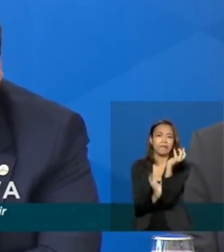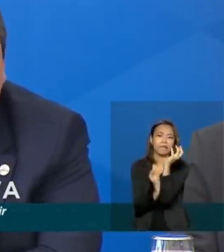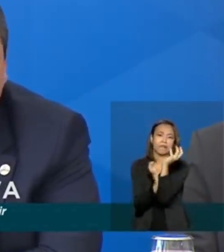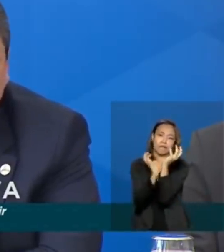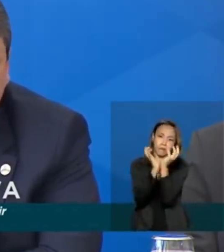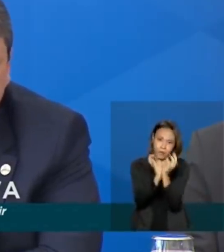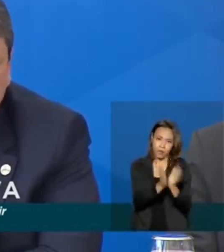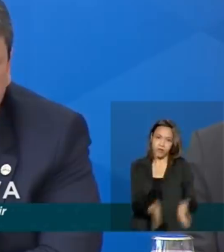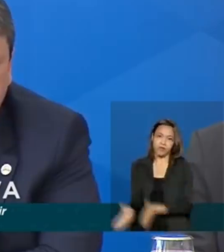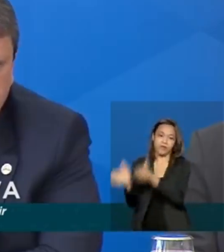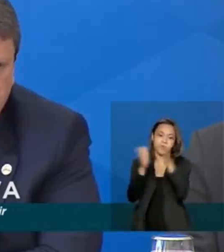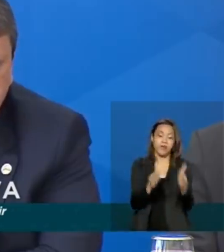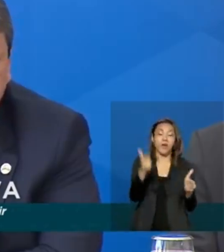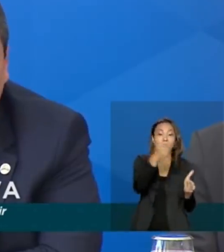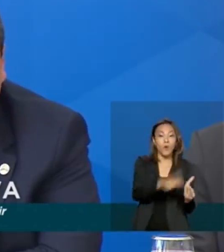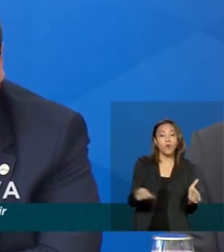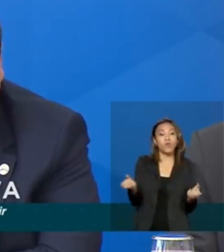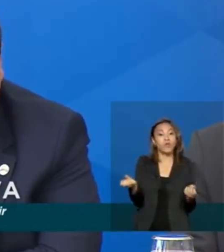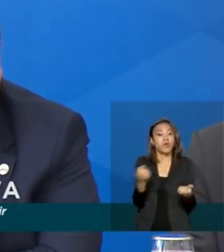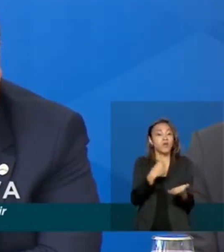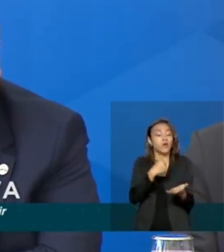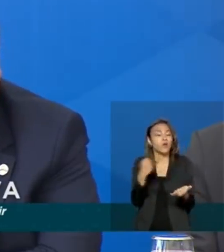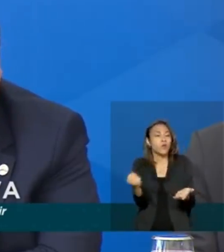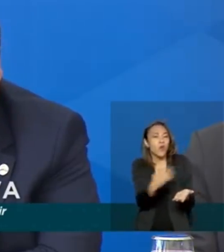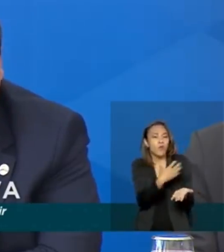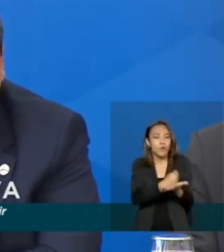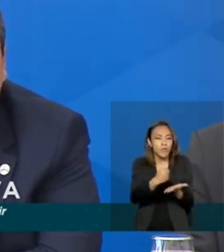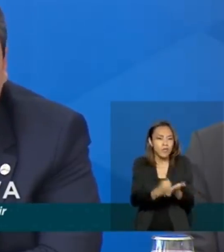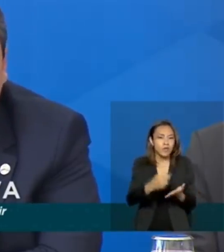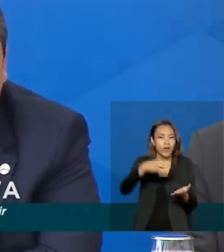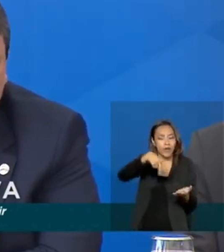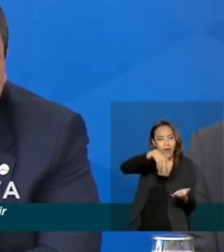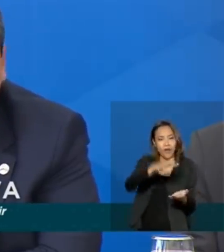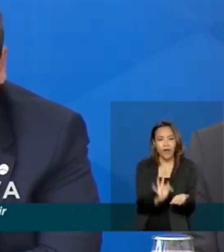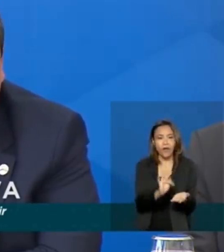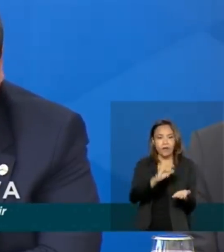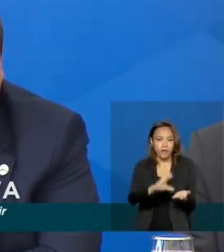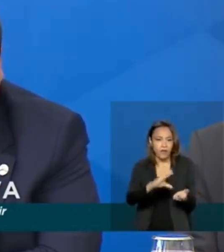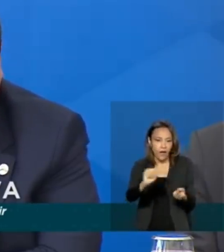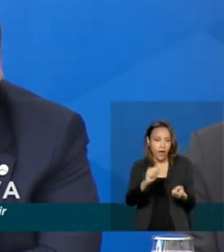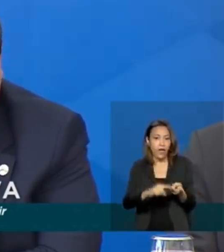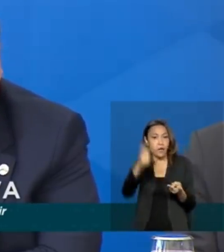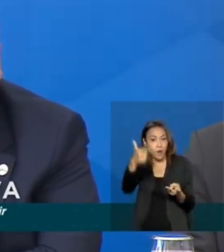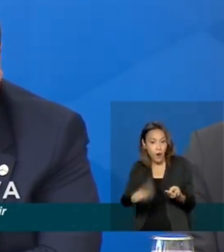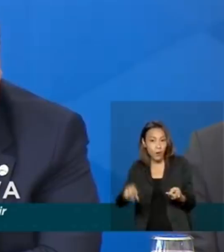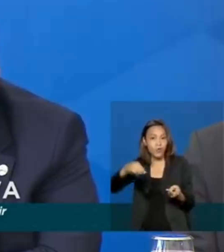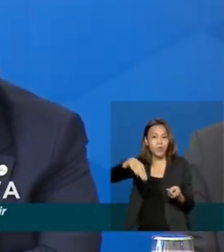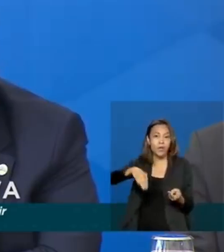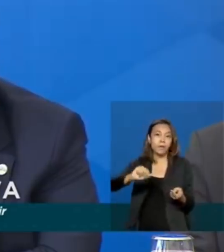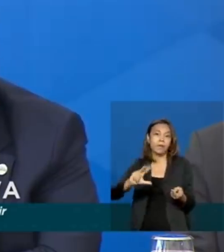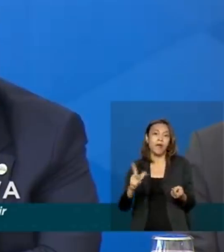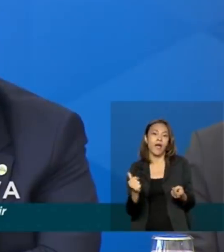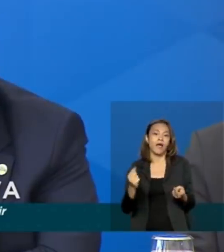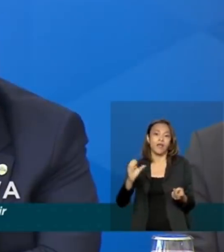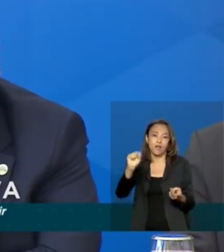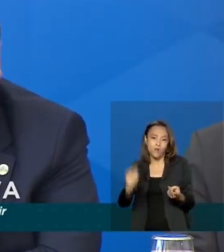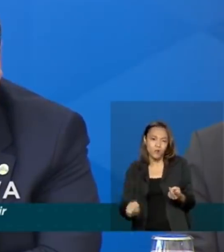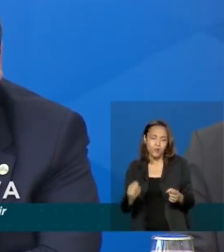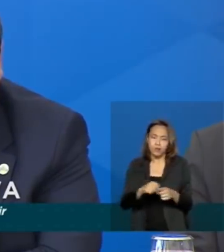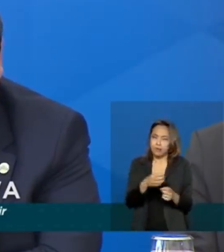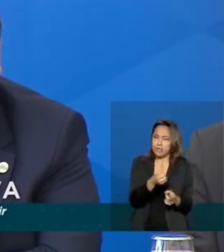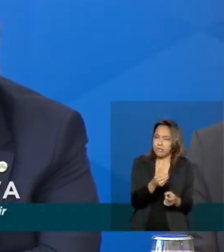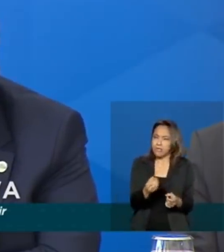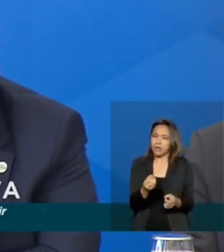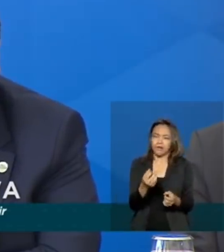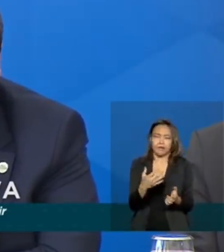renovação da FCA, estamos tratando da renovação da Malha Sul. Então, a gente vai atingir aí 50, 60 bilhões de investimento,